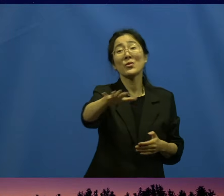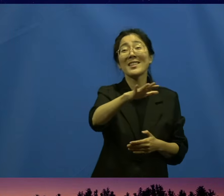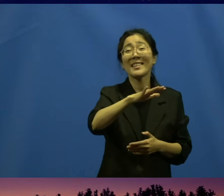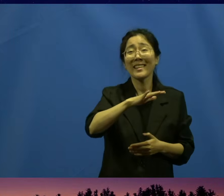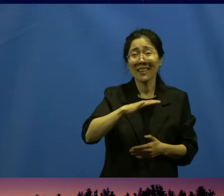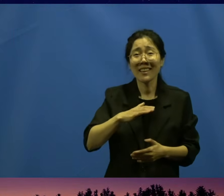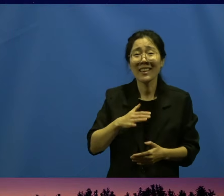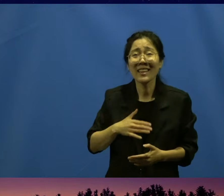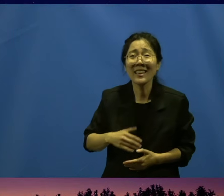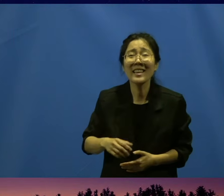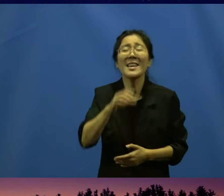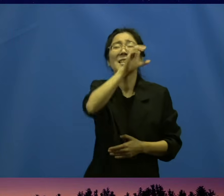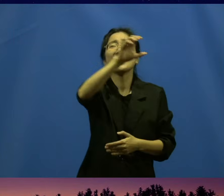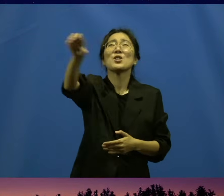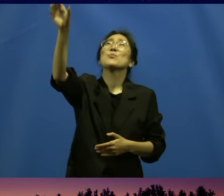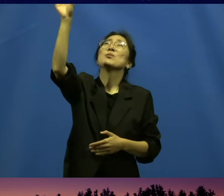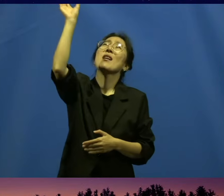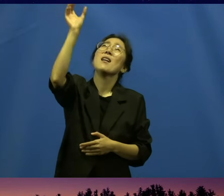우리